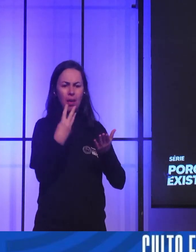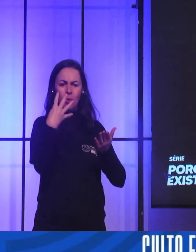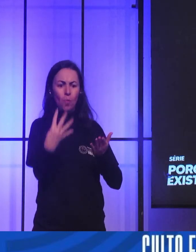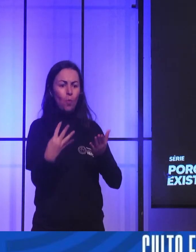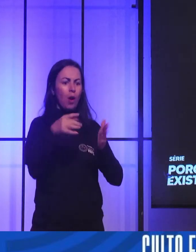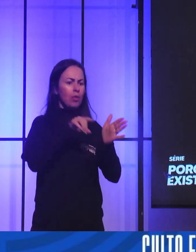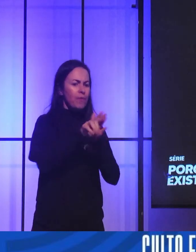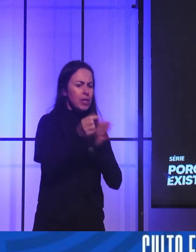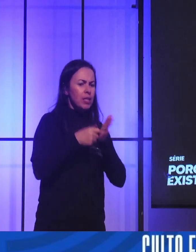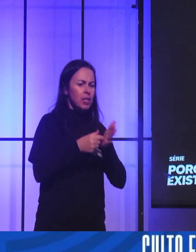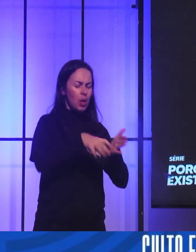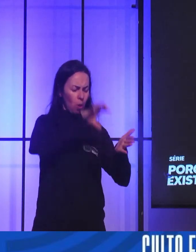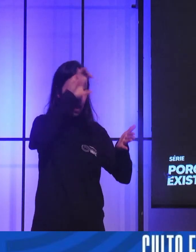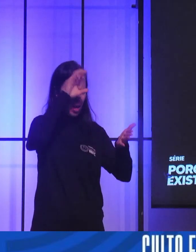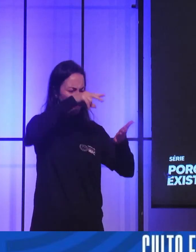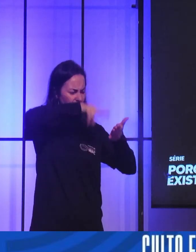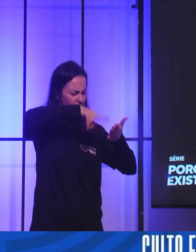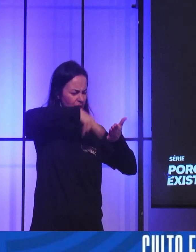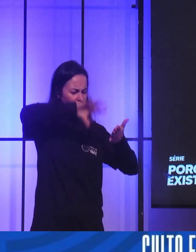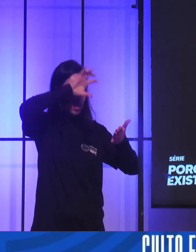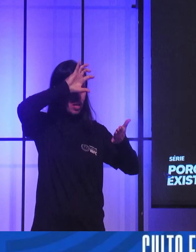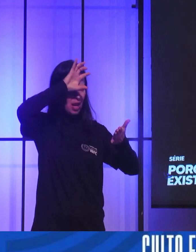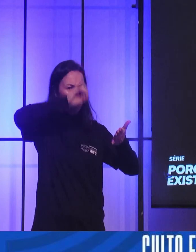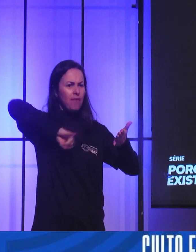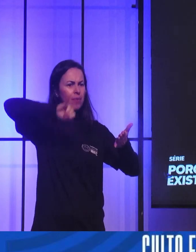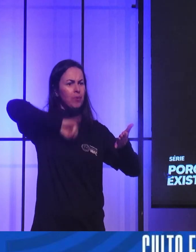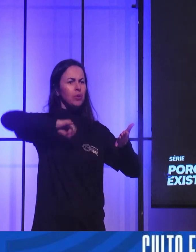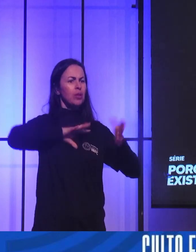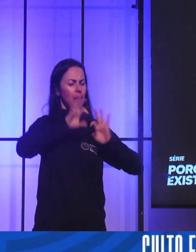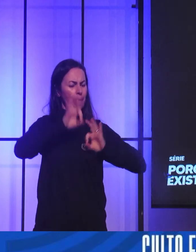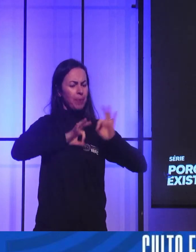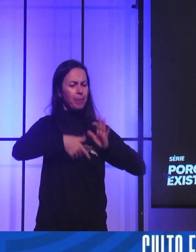e decore, memorize, tenha isso, se prepare.